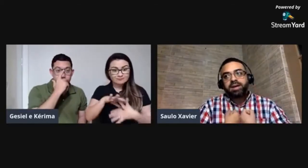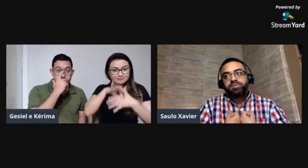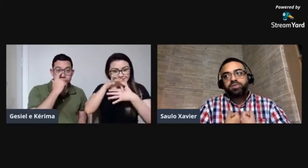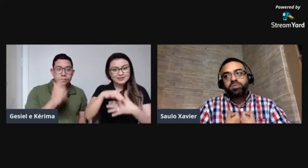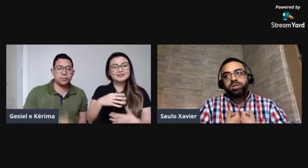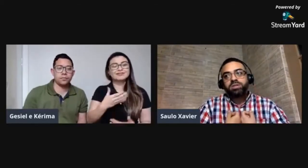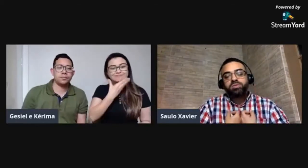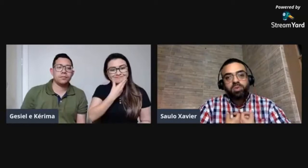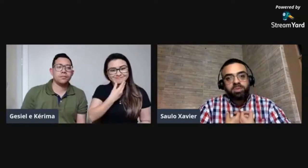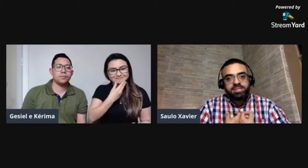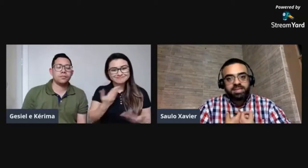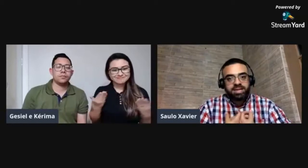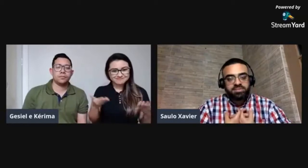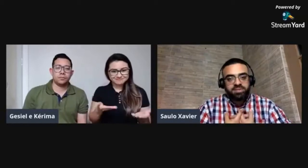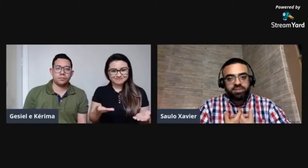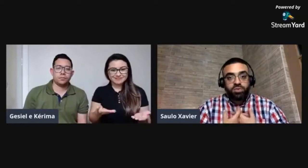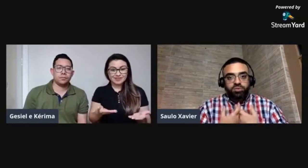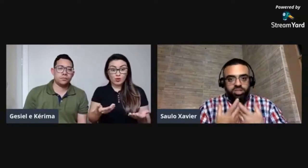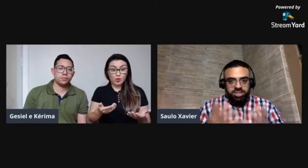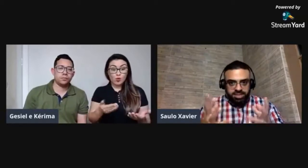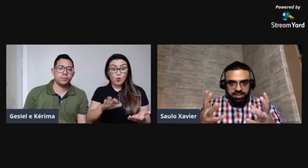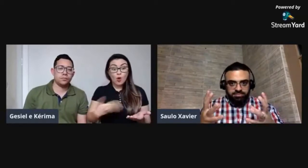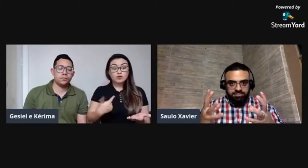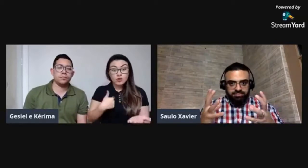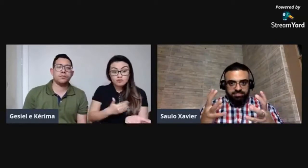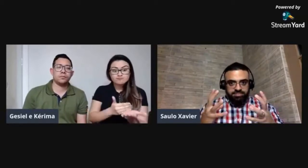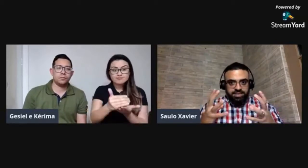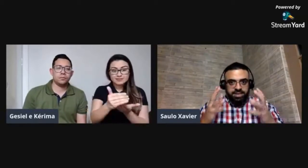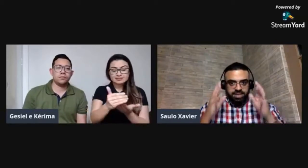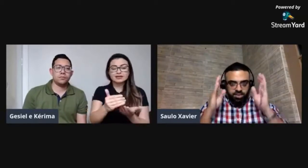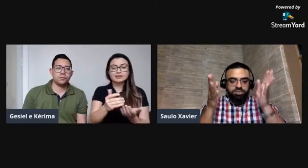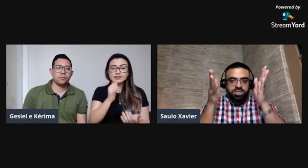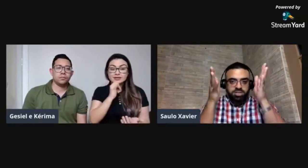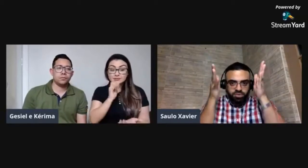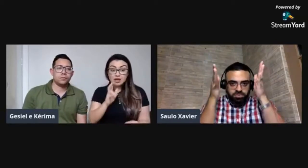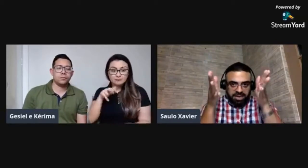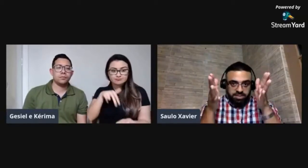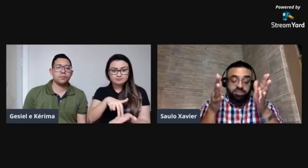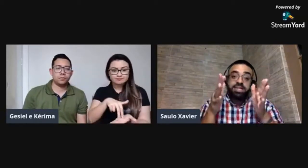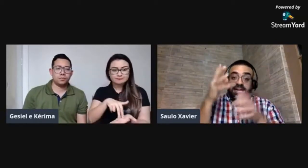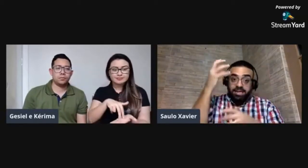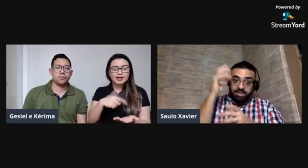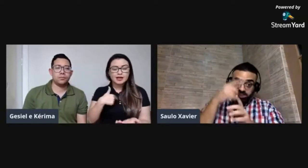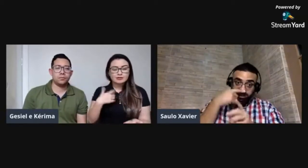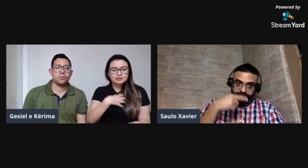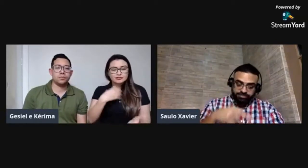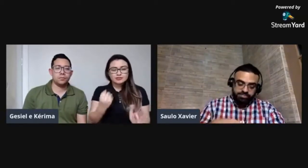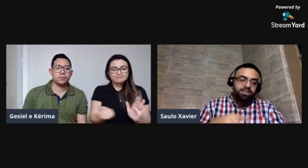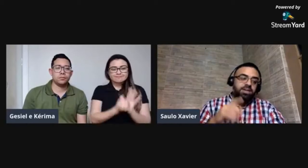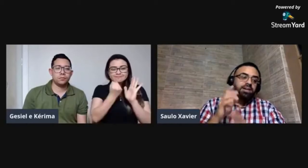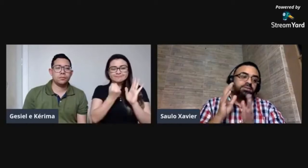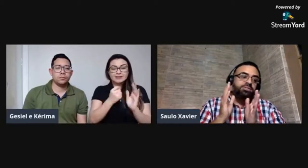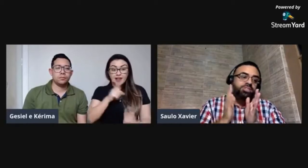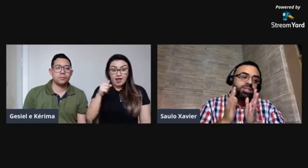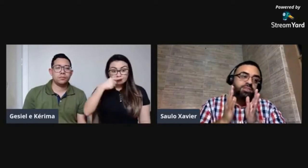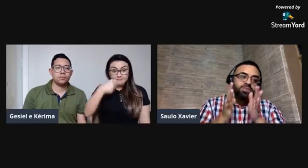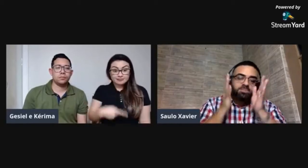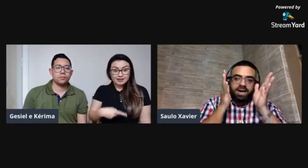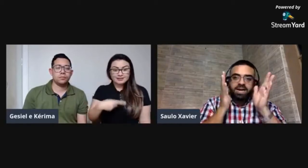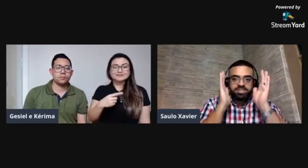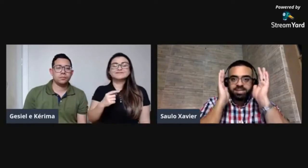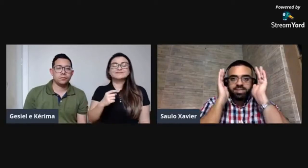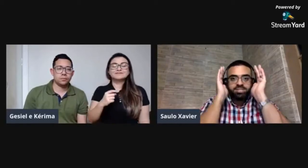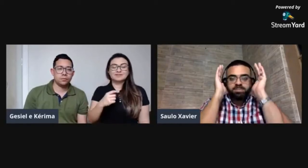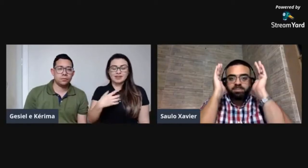Pena, tá? Foi quando eu comecei a ver, foi o dia, outro dia que foi um marco, isso na Tailândia, o dia que